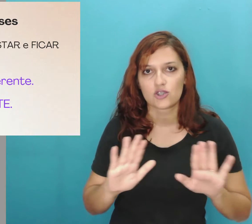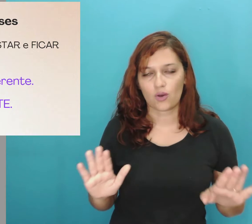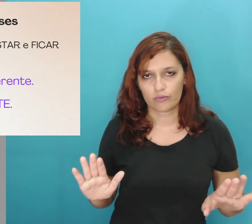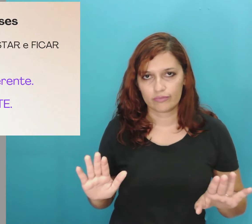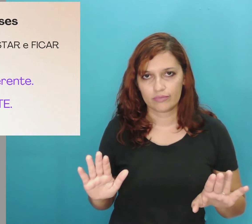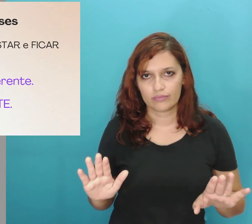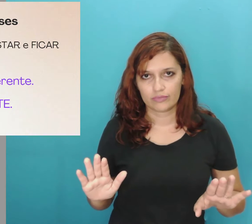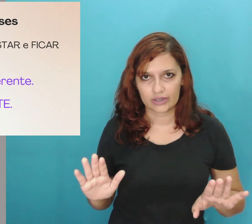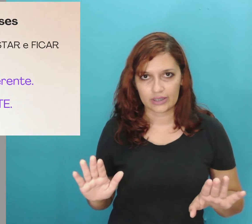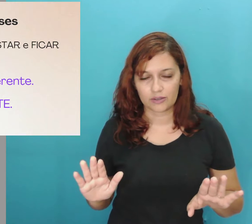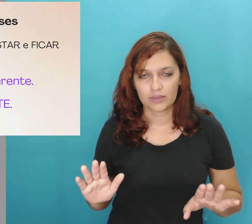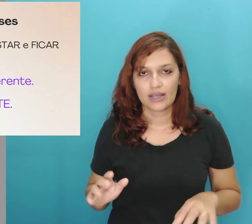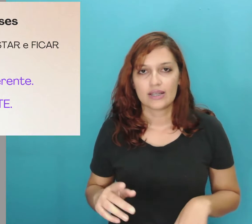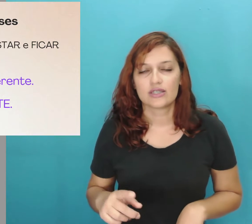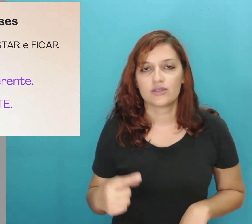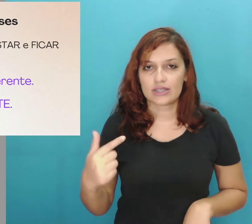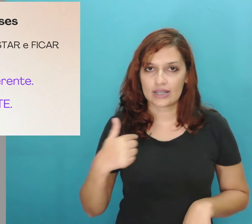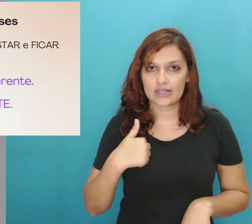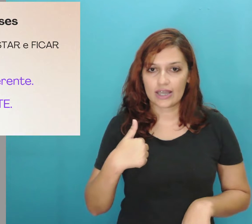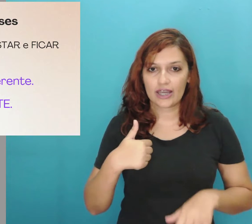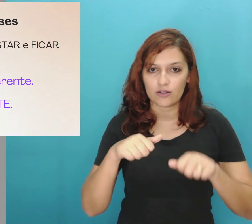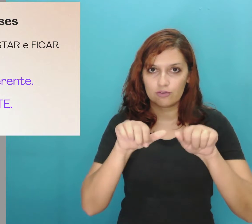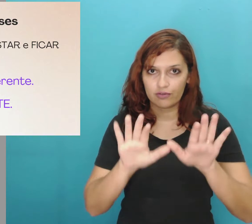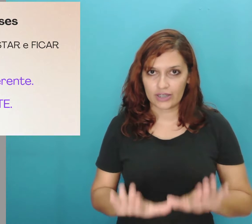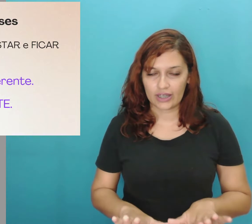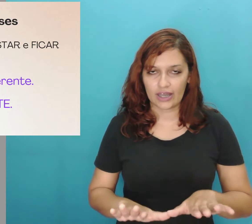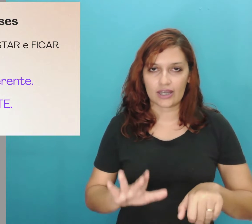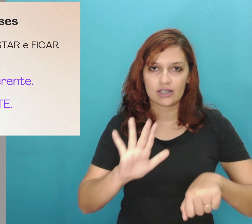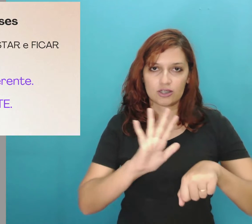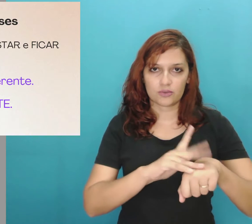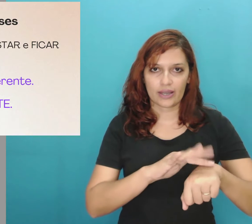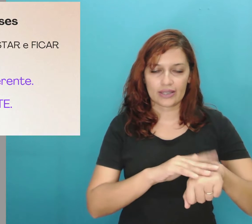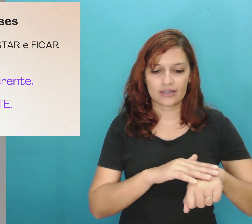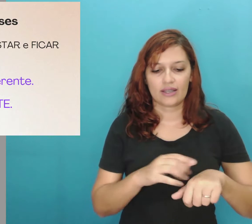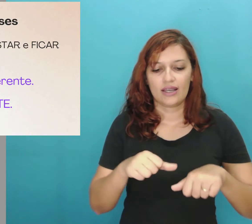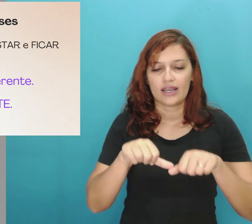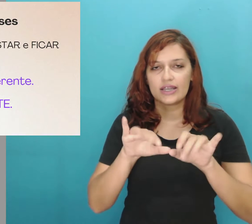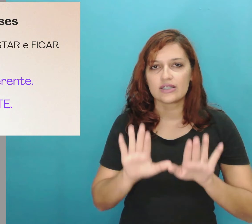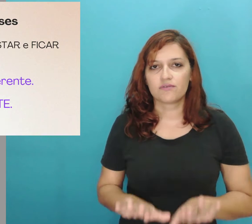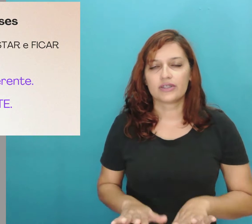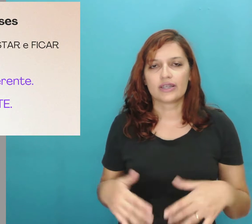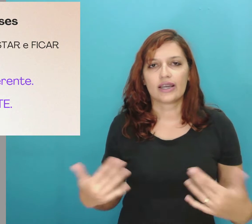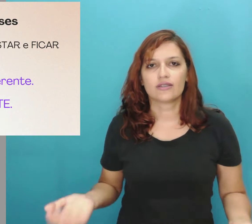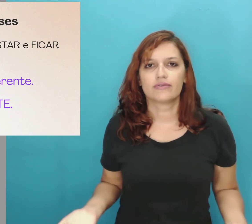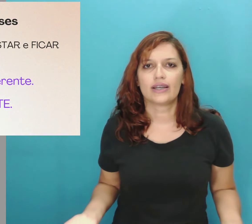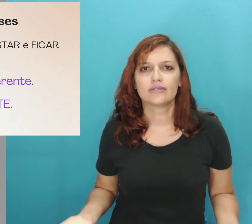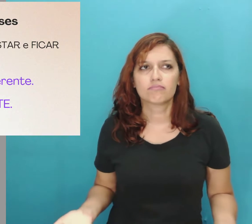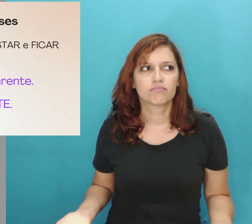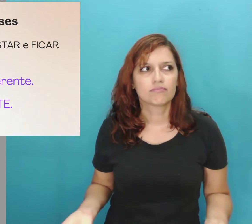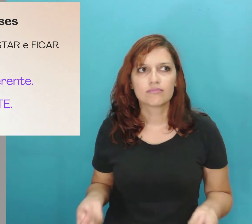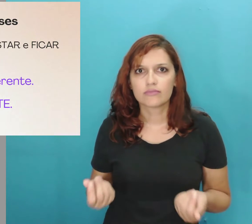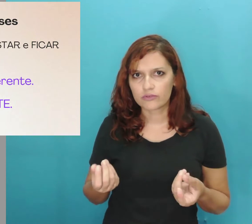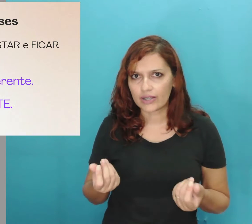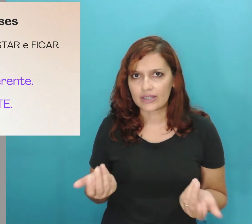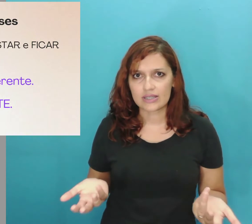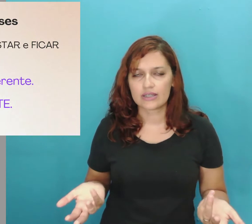Só. Entendeu? Se eu disser assim, eu fiquei doente, esse fiquei não vai ter